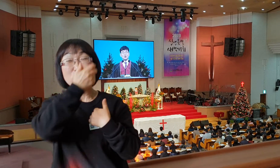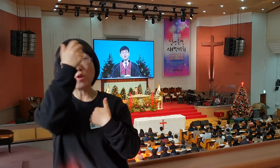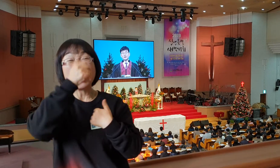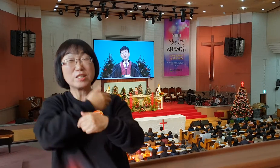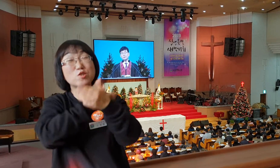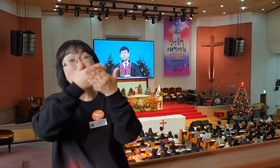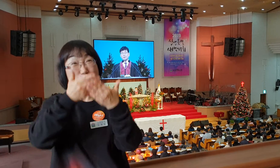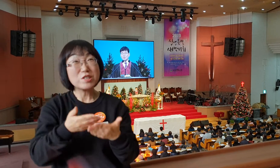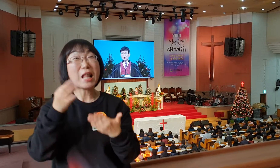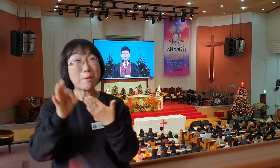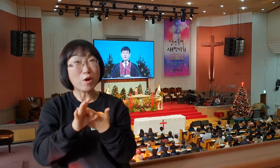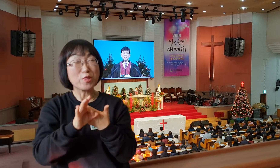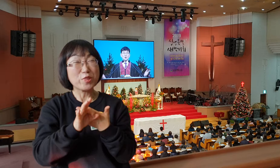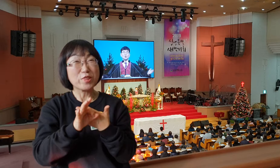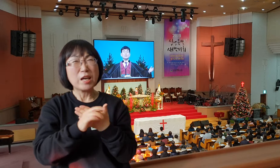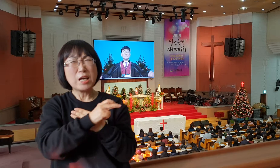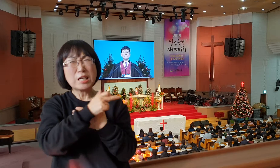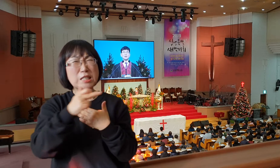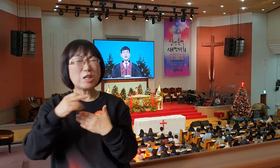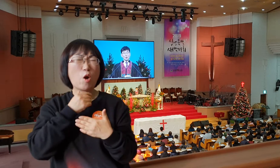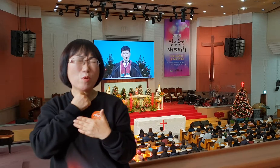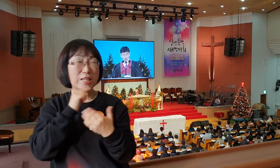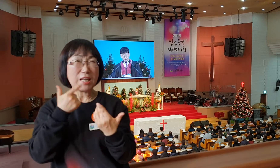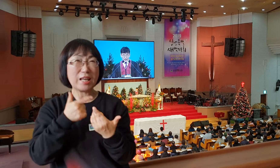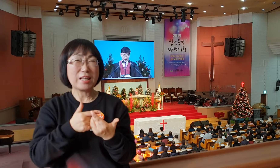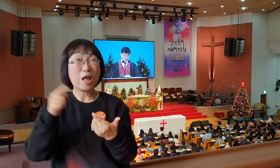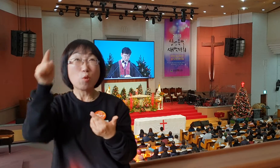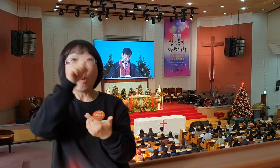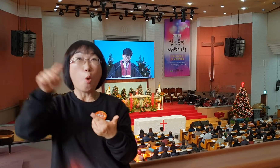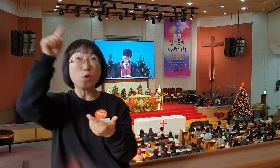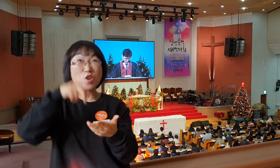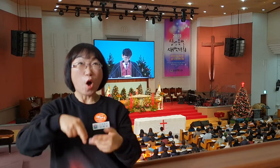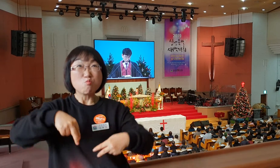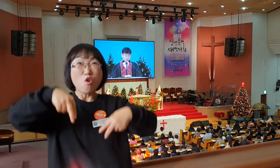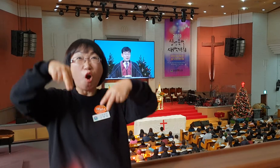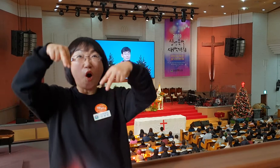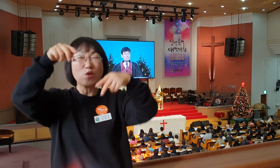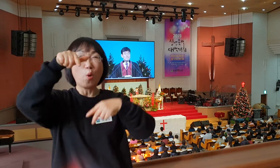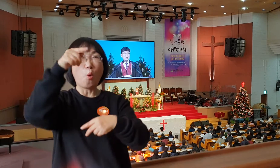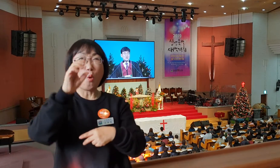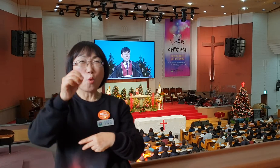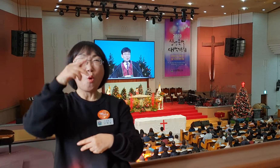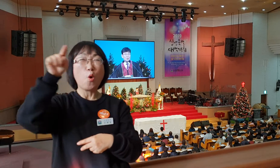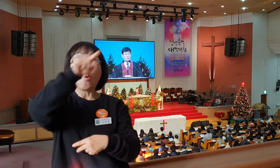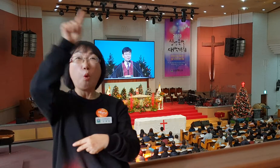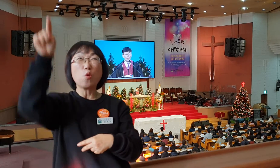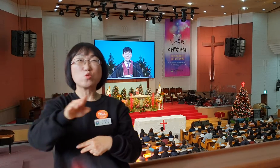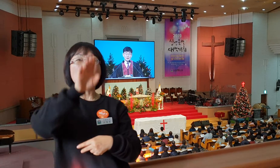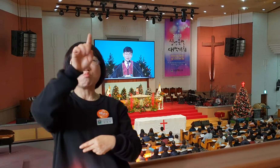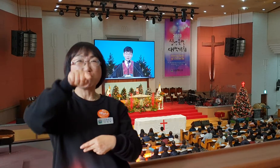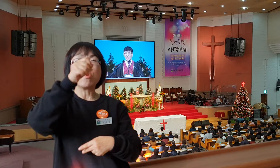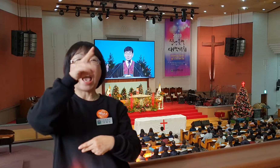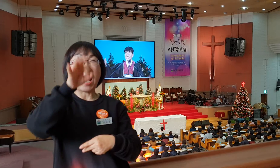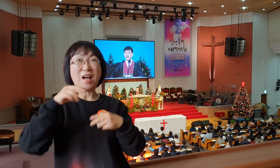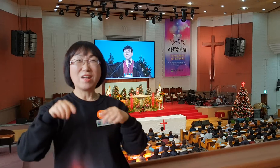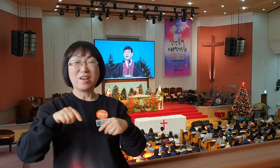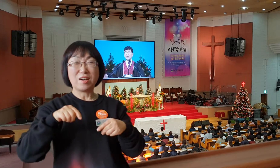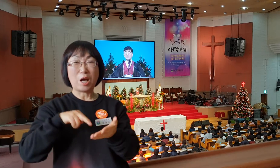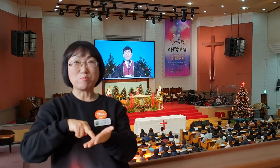능력을 줄었어요 뭐 그렇게 큰 것도 안 바랍니다 공중 부양의 능력 같은 것 진짜 그래서